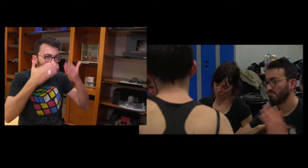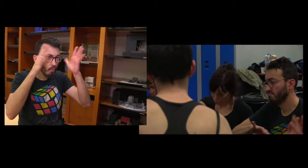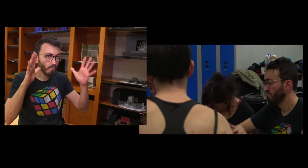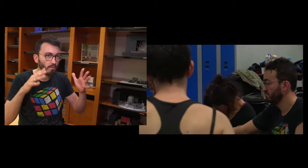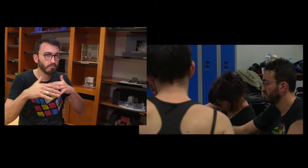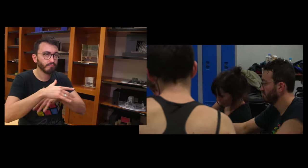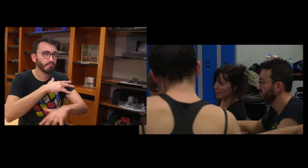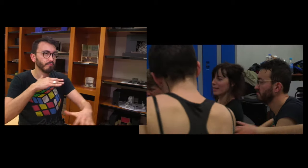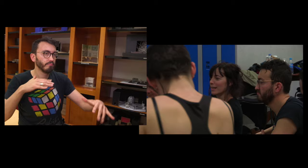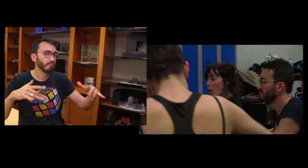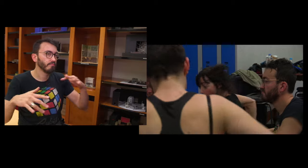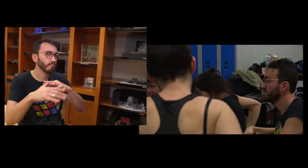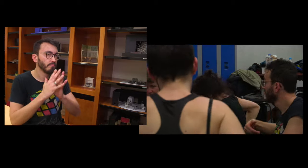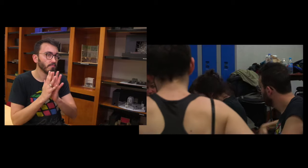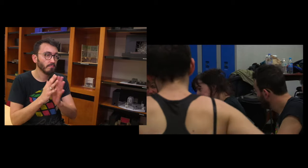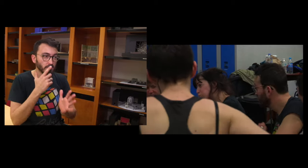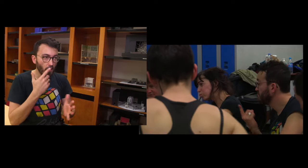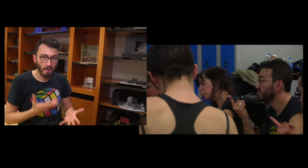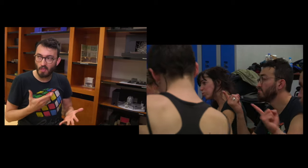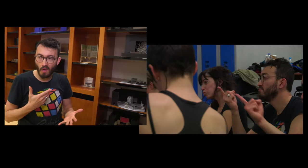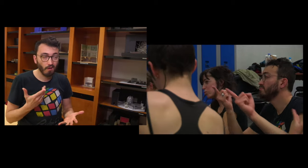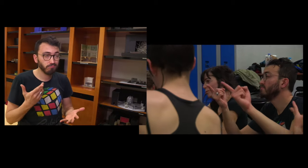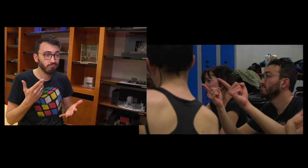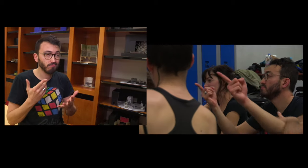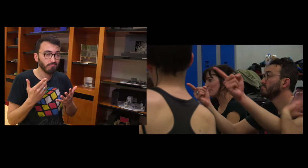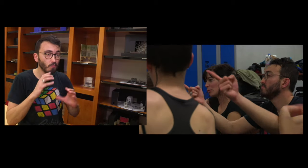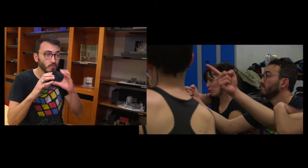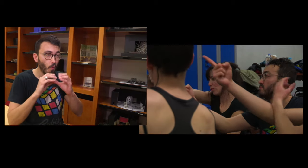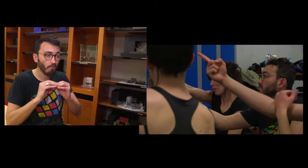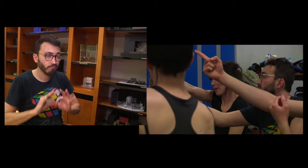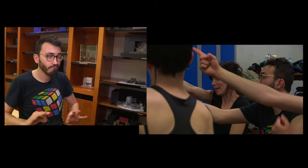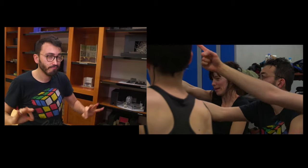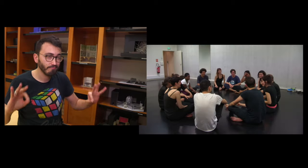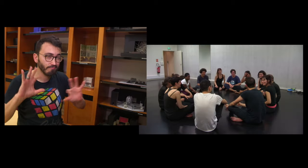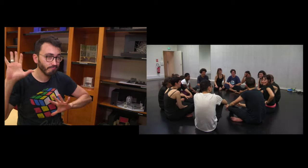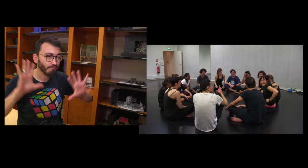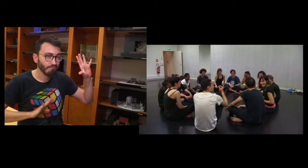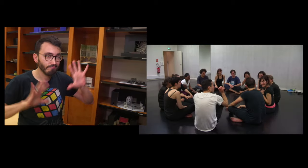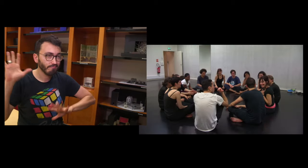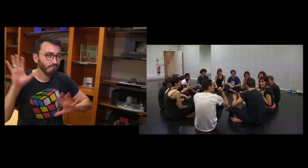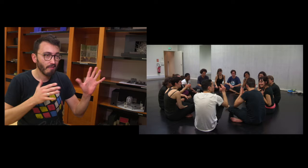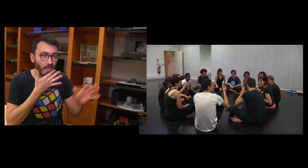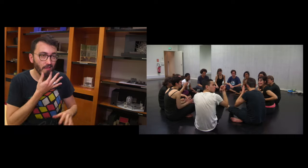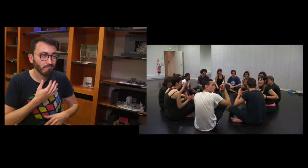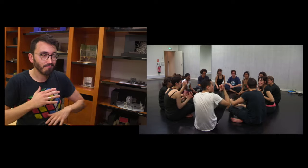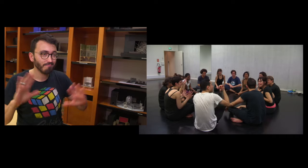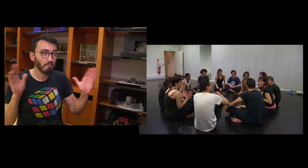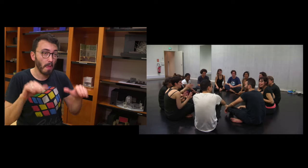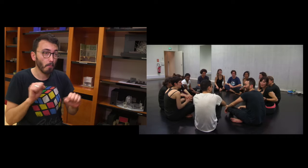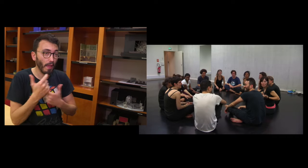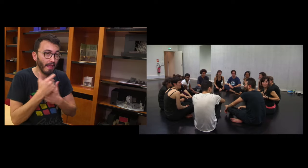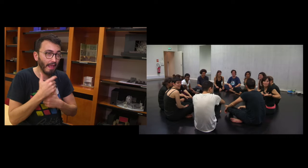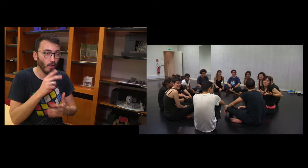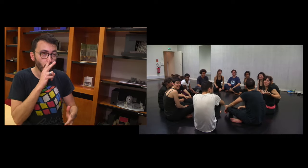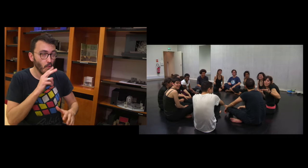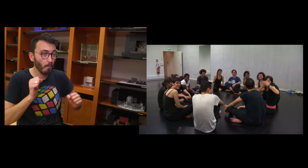corps, petit à petit. Et on a réussi à se rencontrer. Aujourd'hui, on n'a aucun problème de communication. On passe par le mime, on est très à l'aise. On arrive